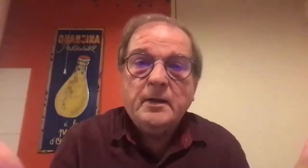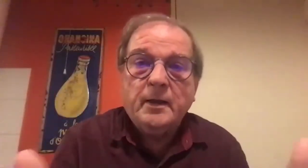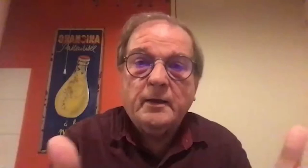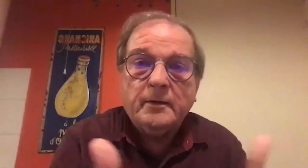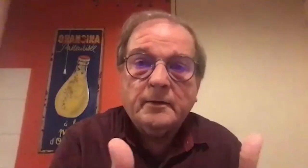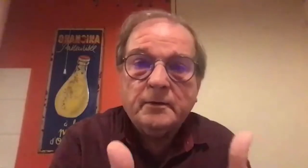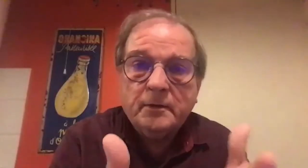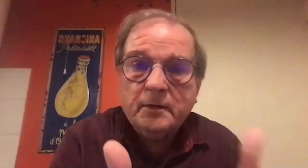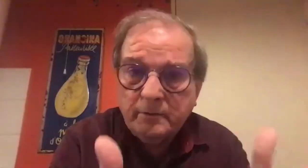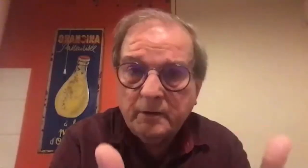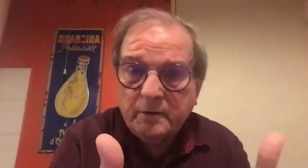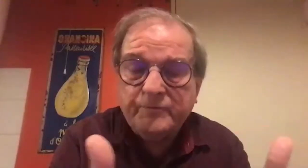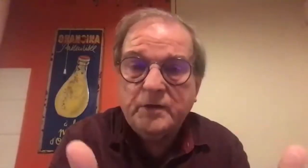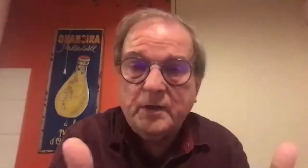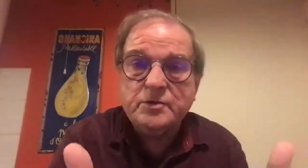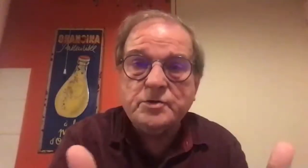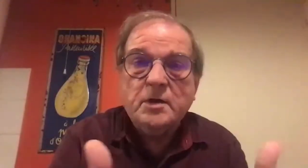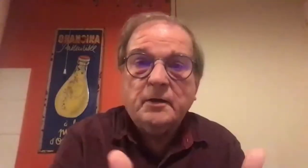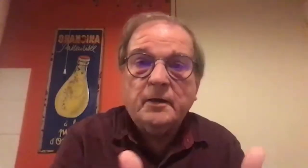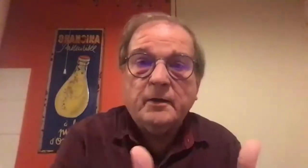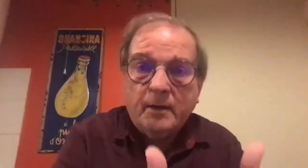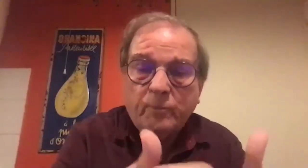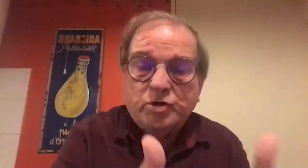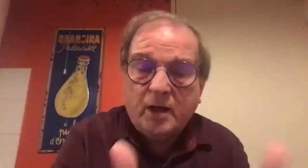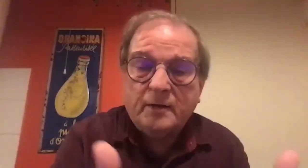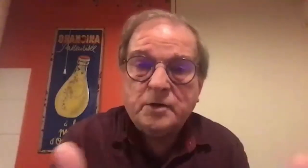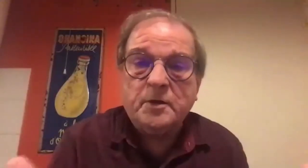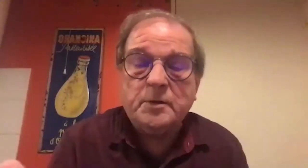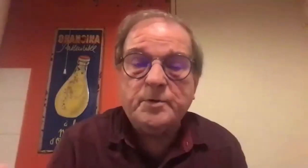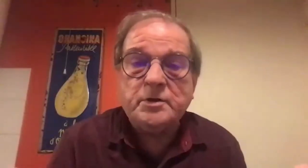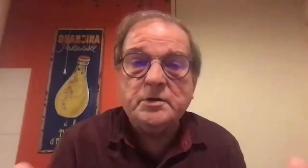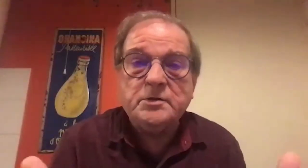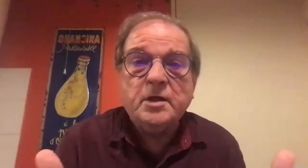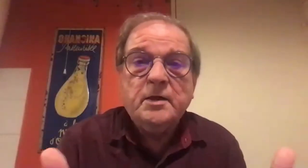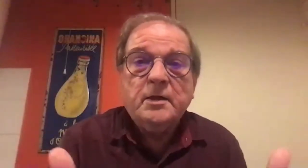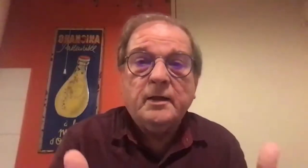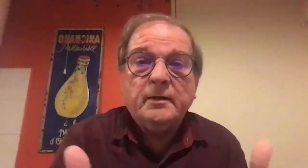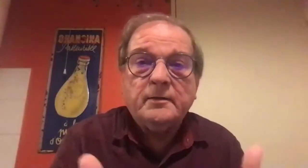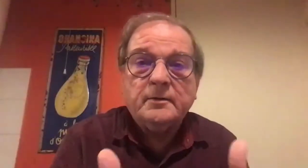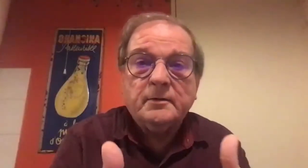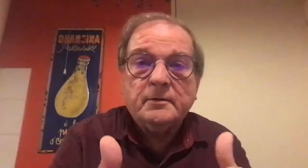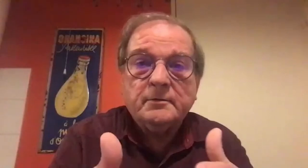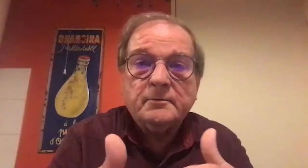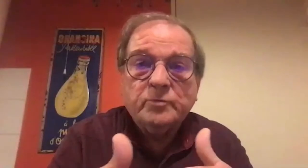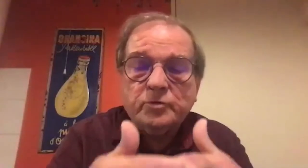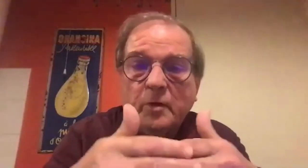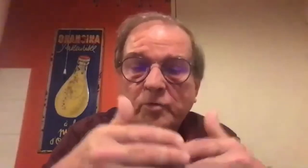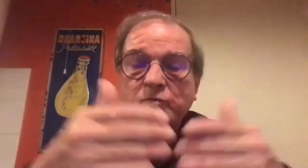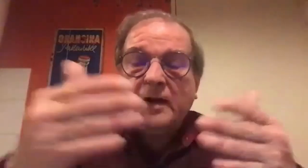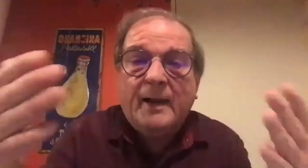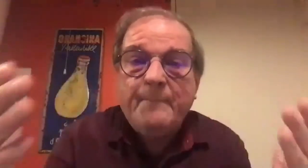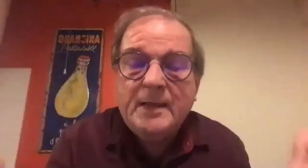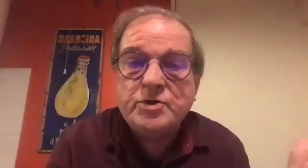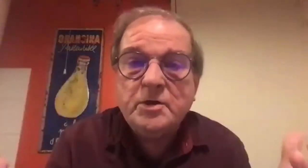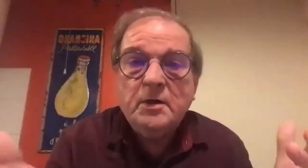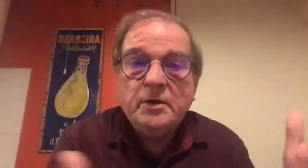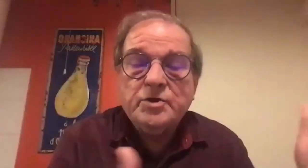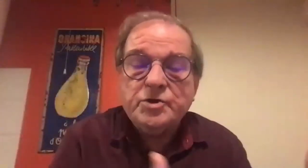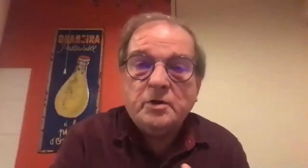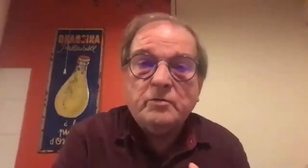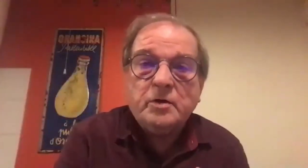Né? E as evidências mostradas pelas pesquisas muito, muito